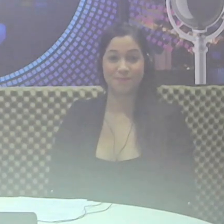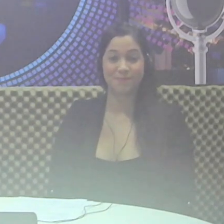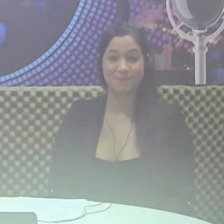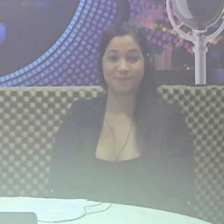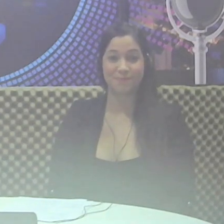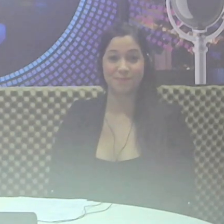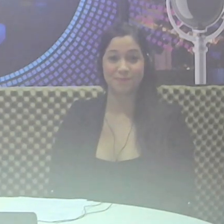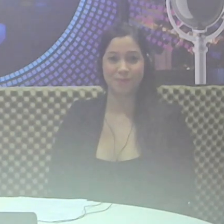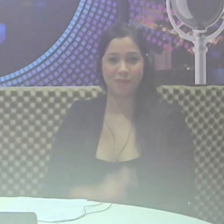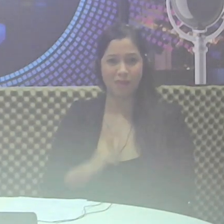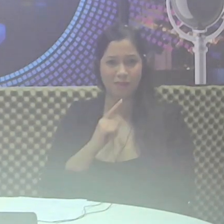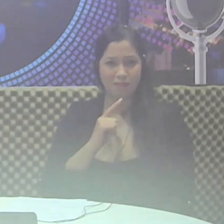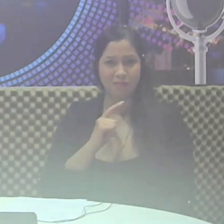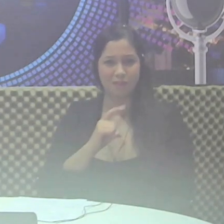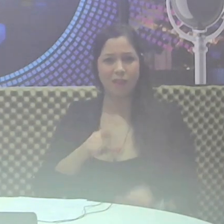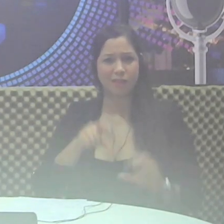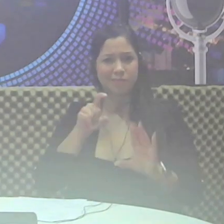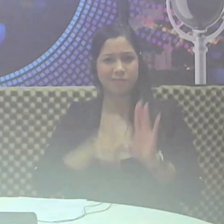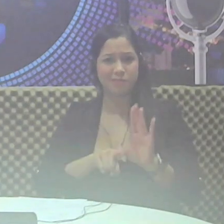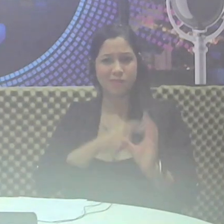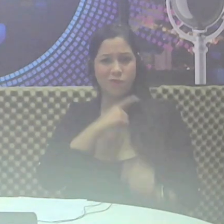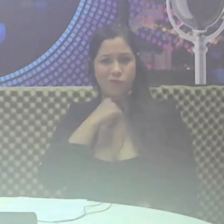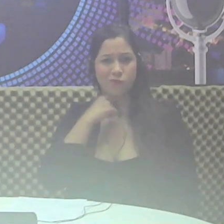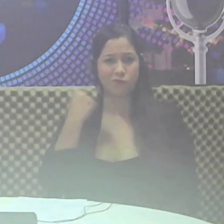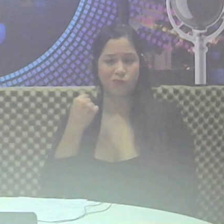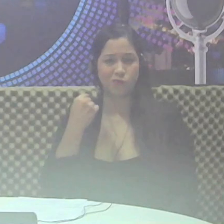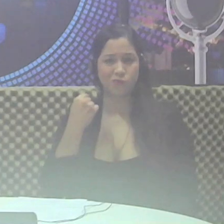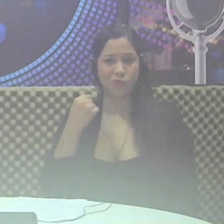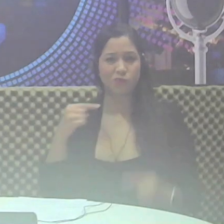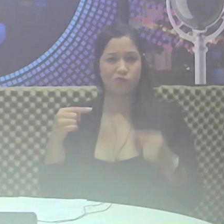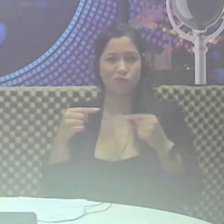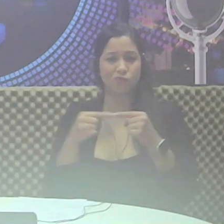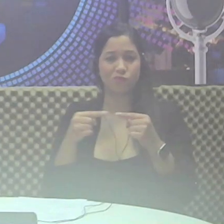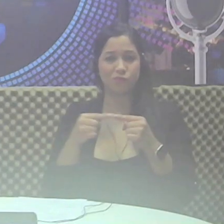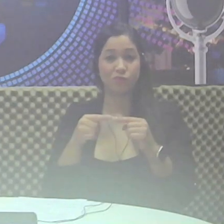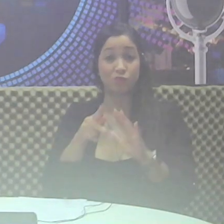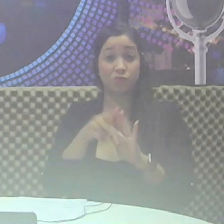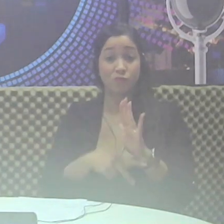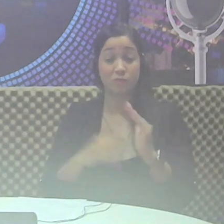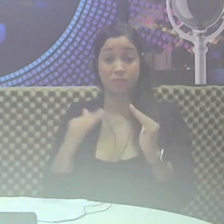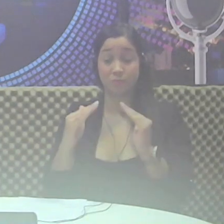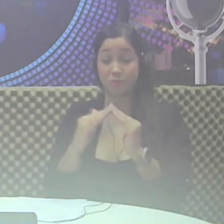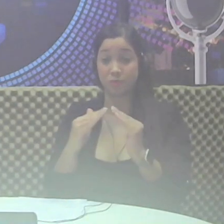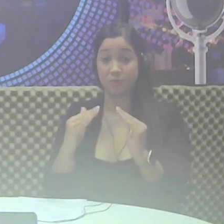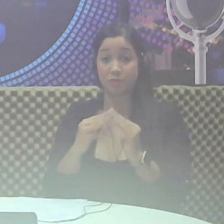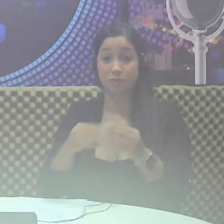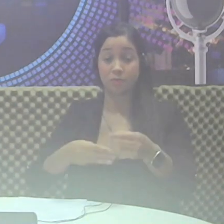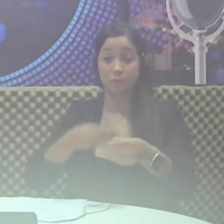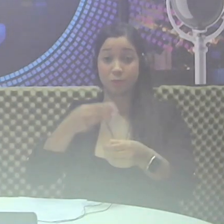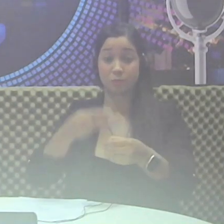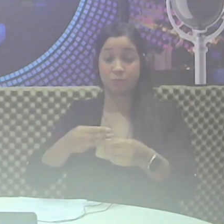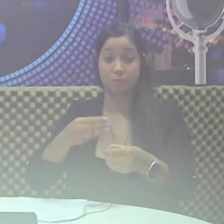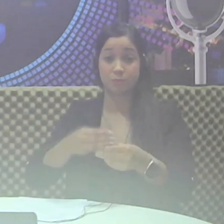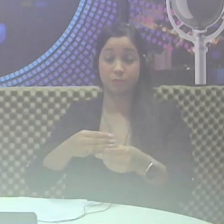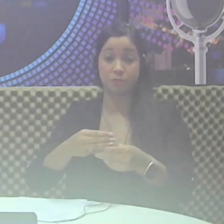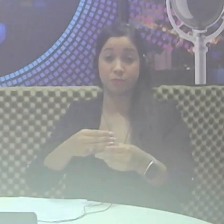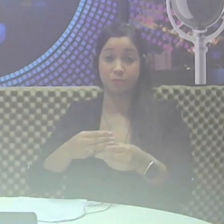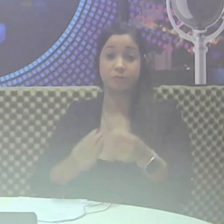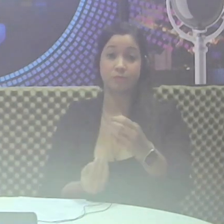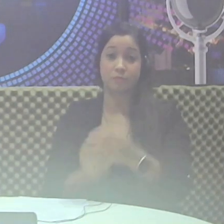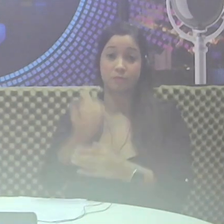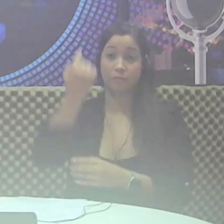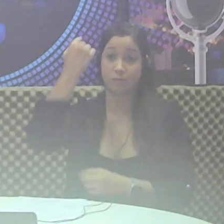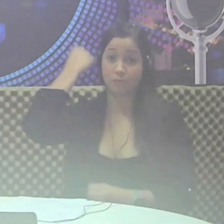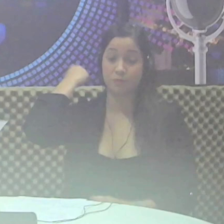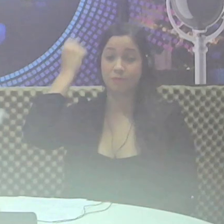Quem possui débitos vencidos e a vencer relacionados aos programas habitacionais municipais instituídos no passado